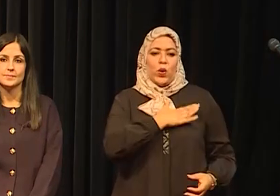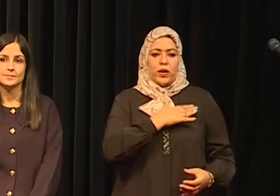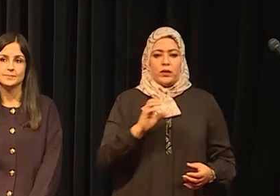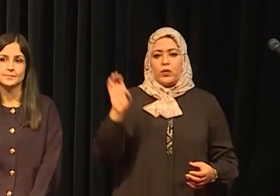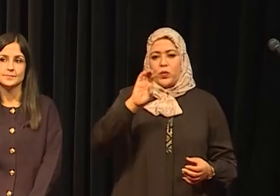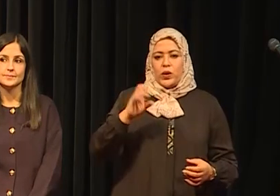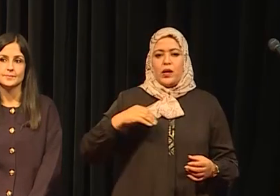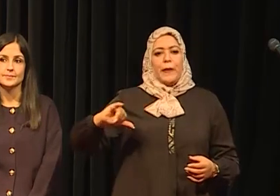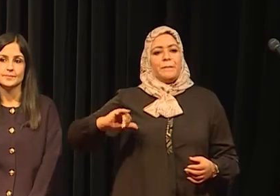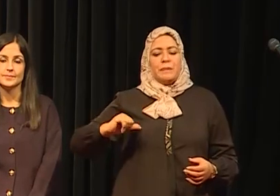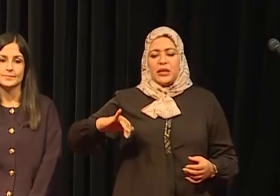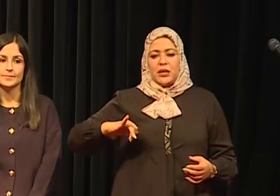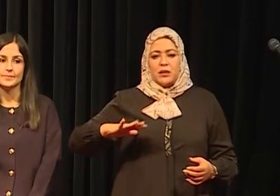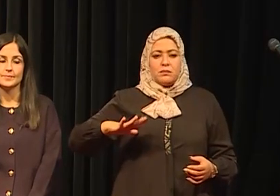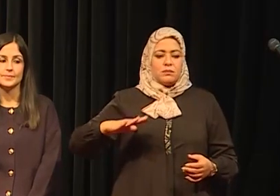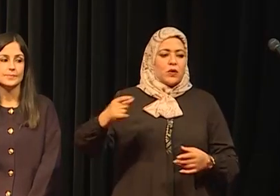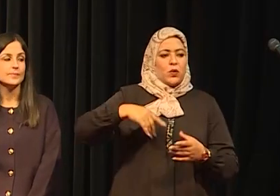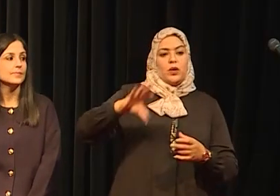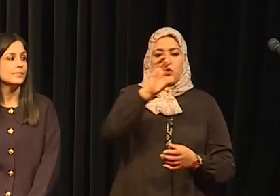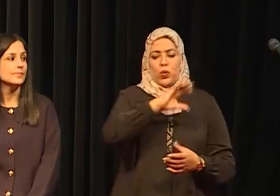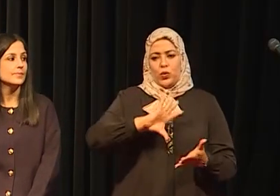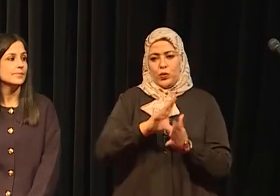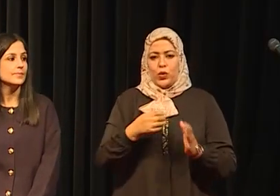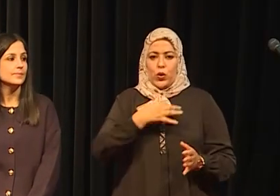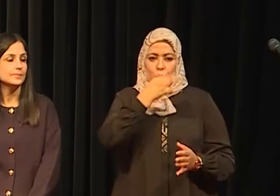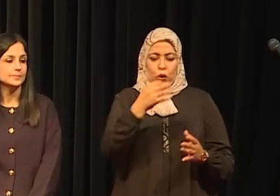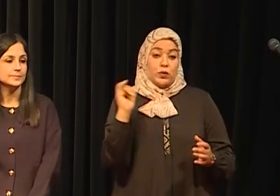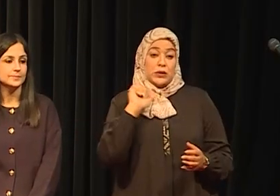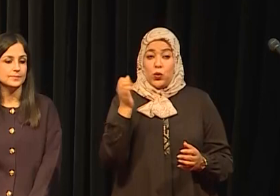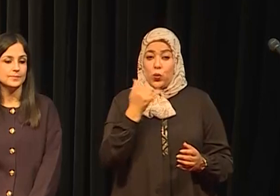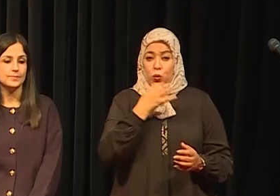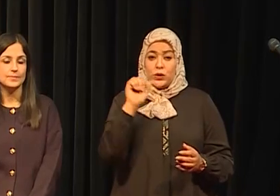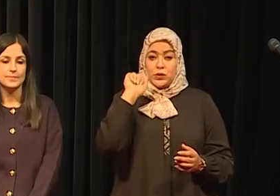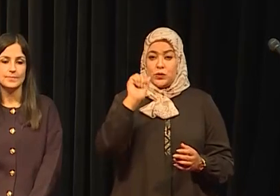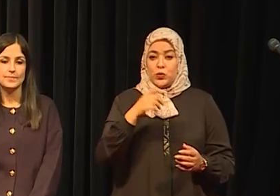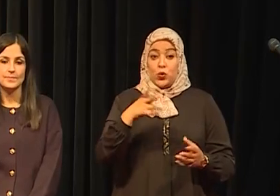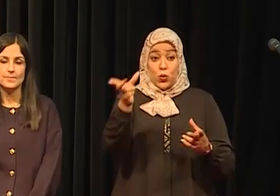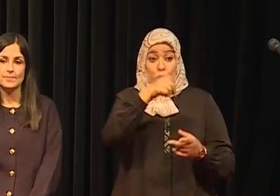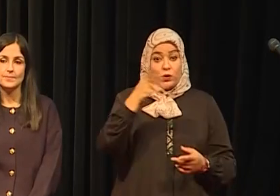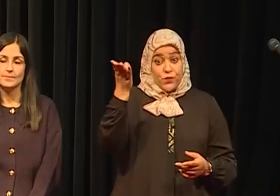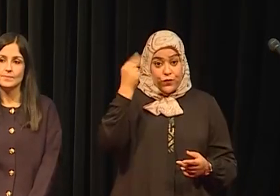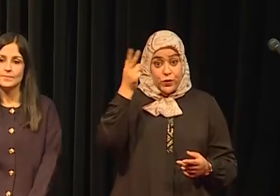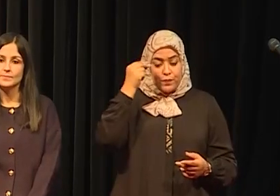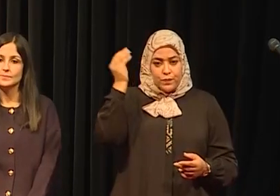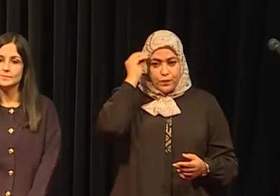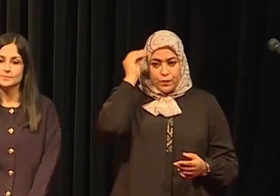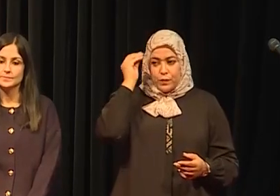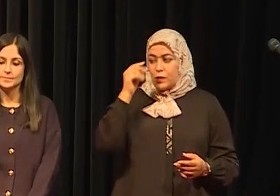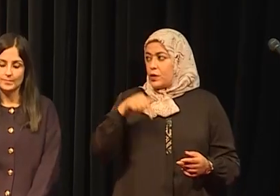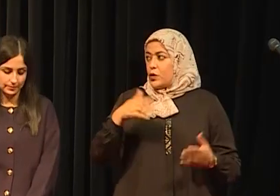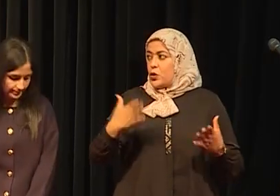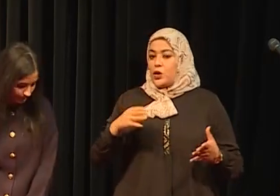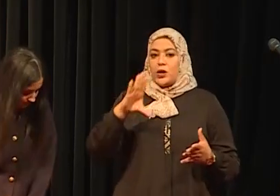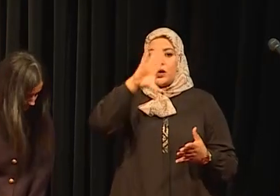الوطني والإقليمي والدولي. وندخل على الخصوص، وخصكم كلكم تفهموا أنه في